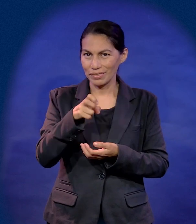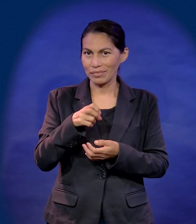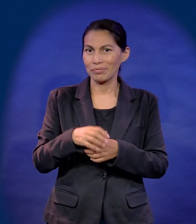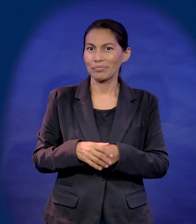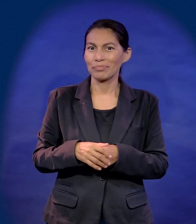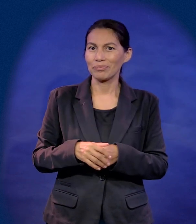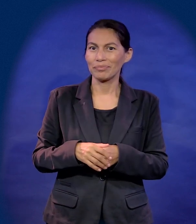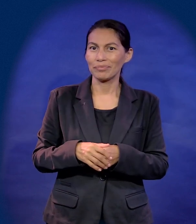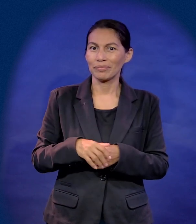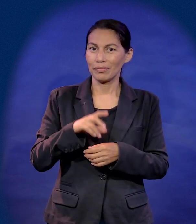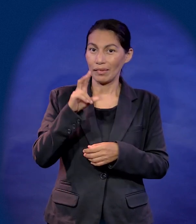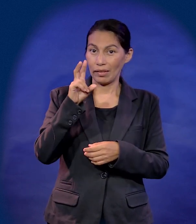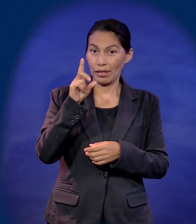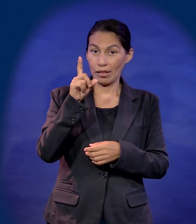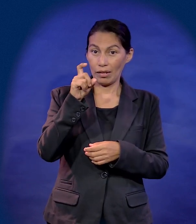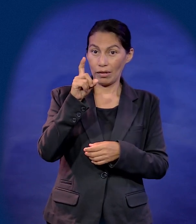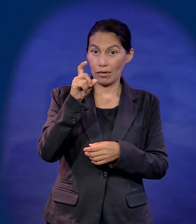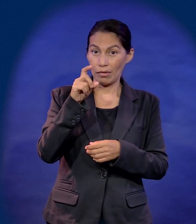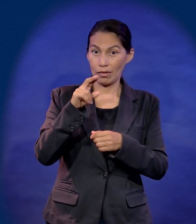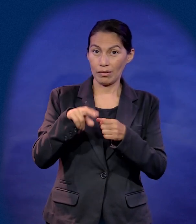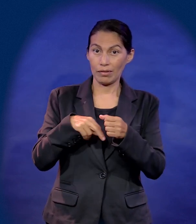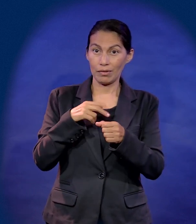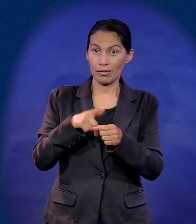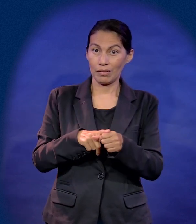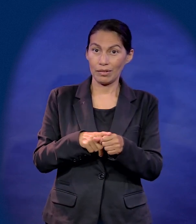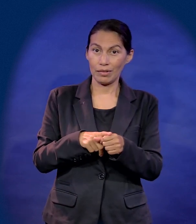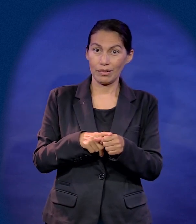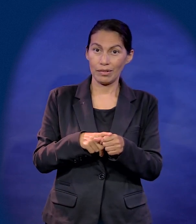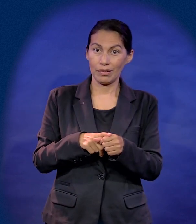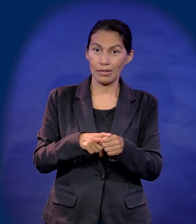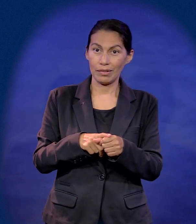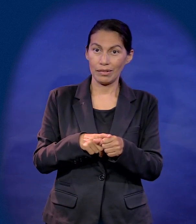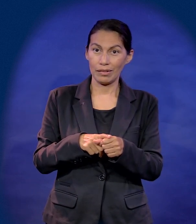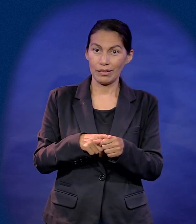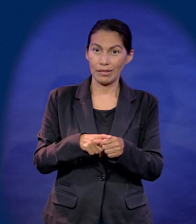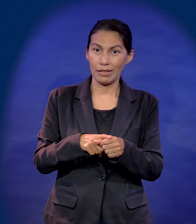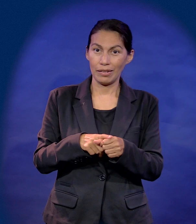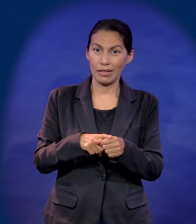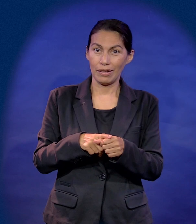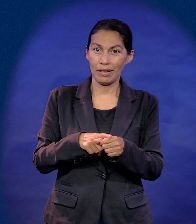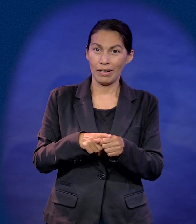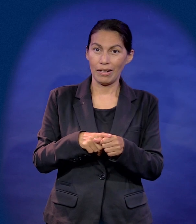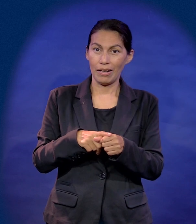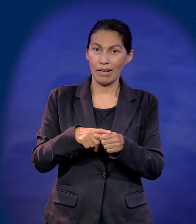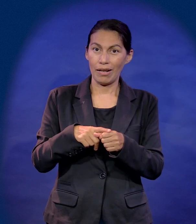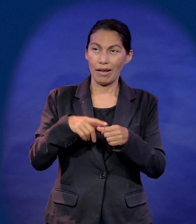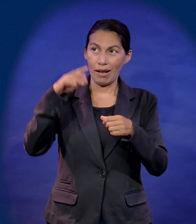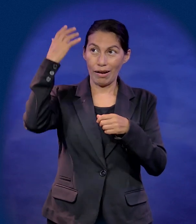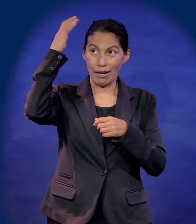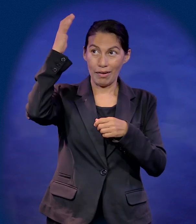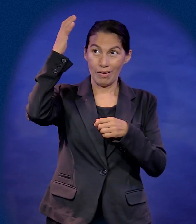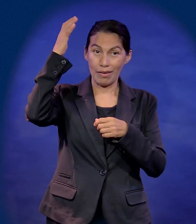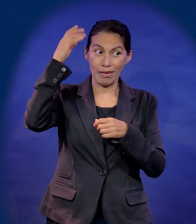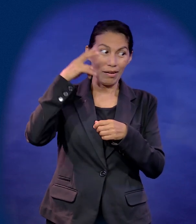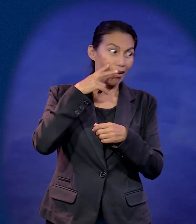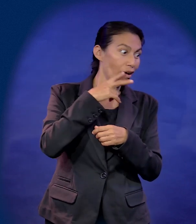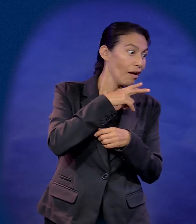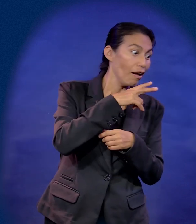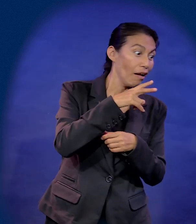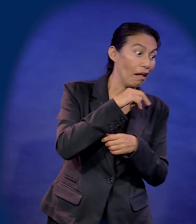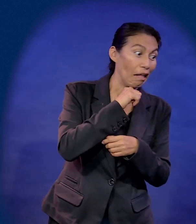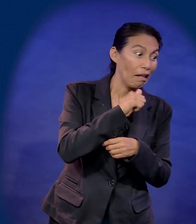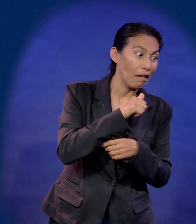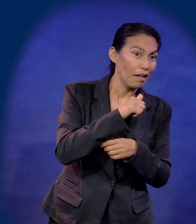Si es de mango, mejor. Están muy buenas. Te llevas agua natural. Te metes a la